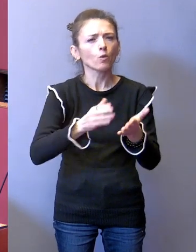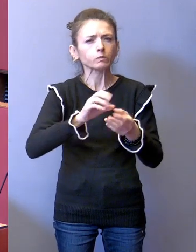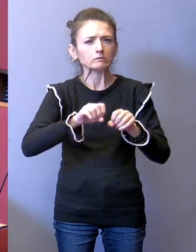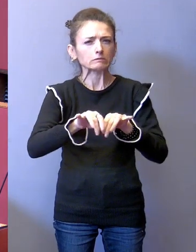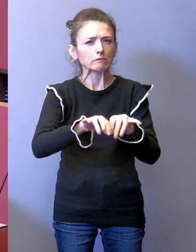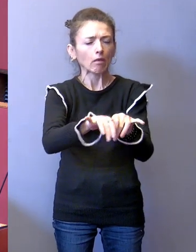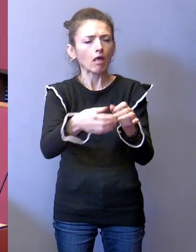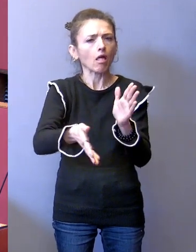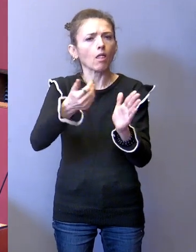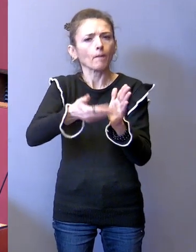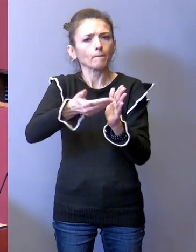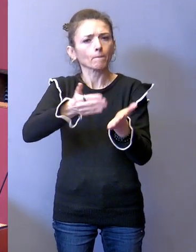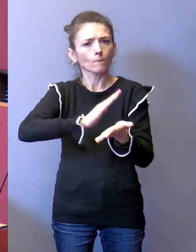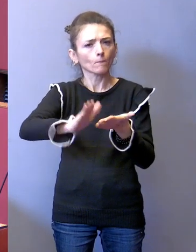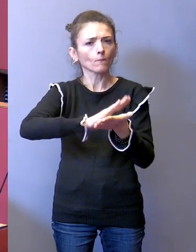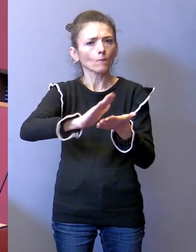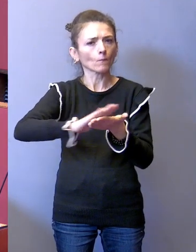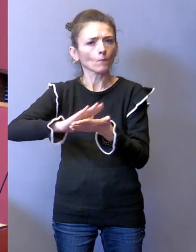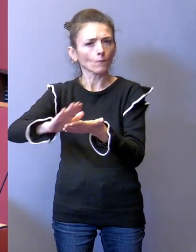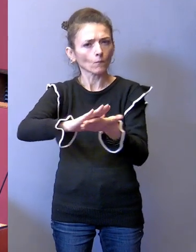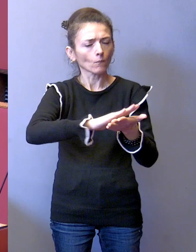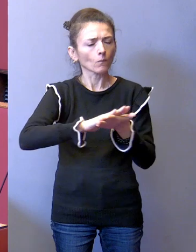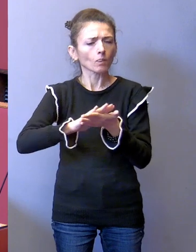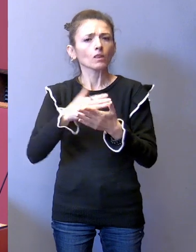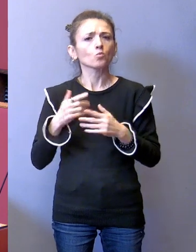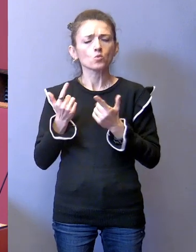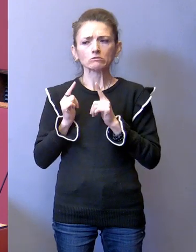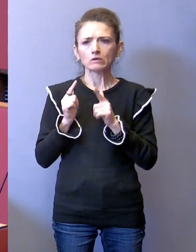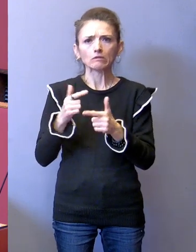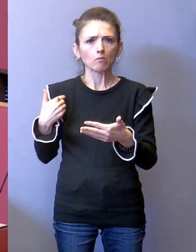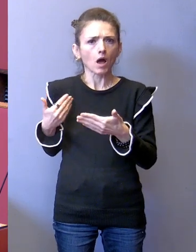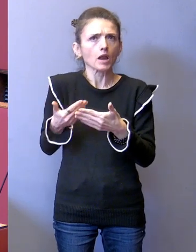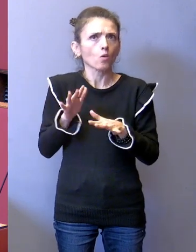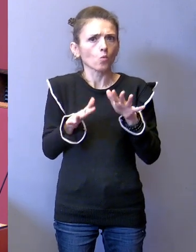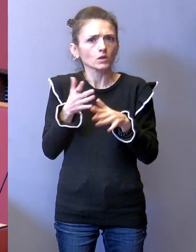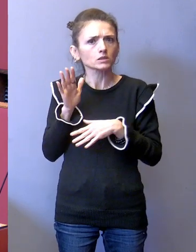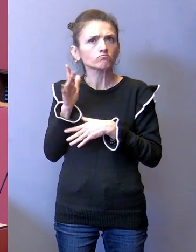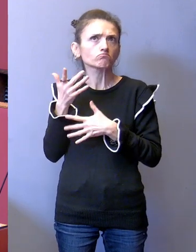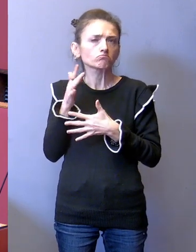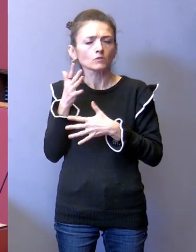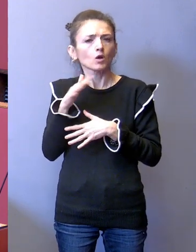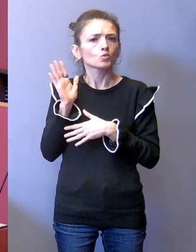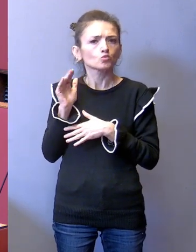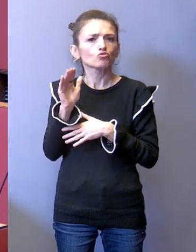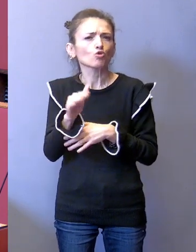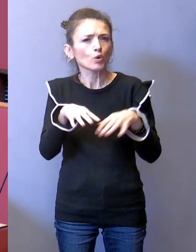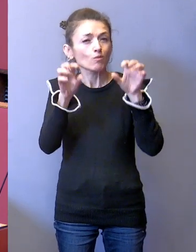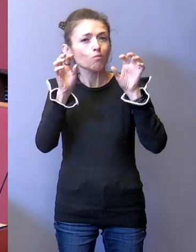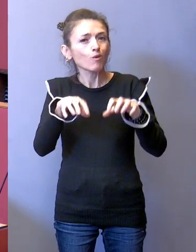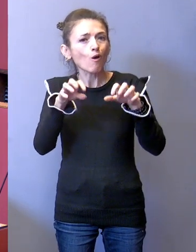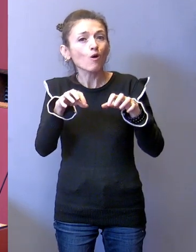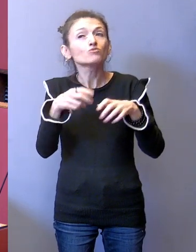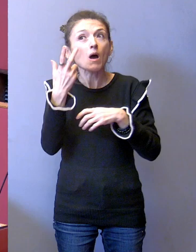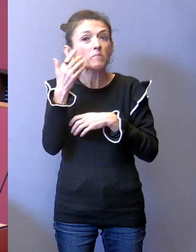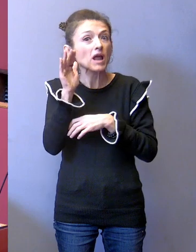se ne veniamo all'improvviso da una settimana Quasi Diciamo di ogni giorno di pioggia però diciamo che le previsioni climatiche pare proprio che